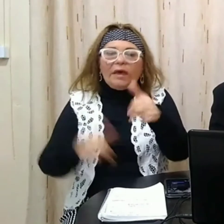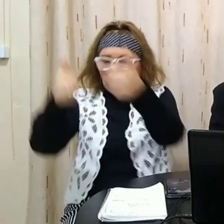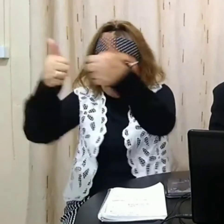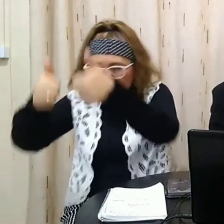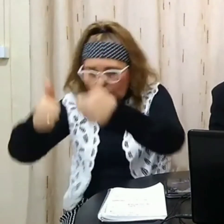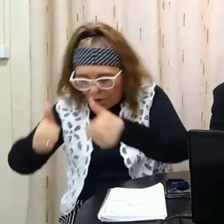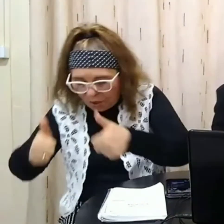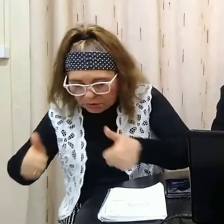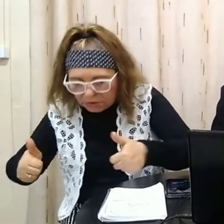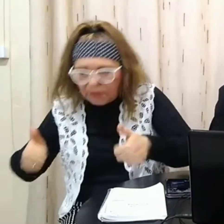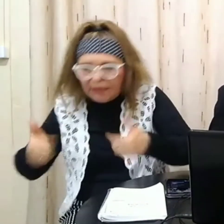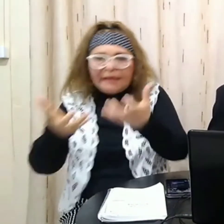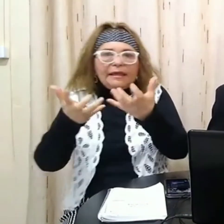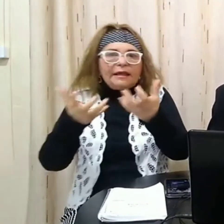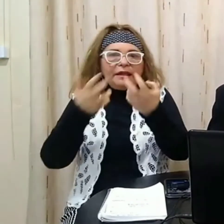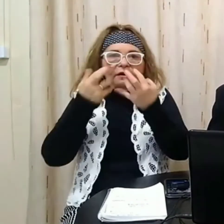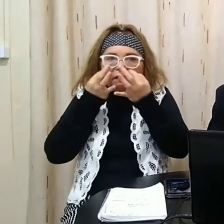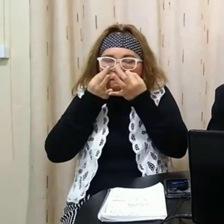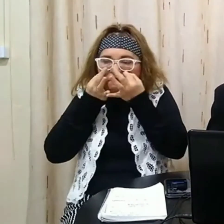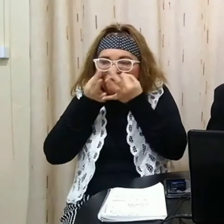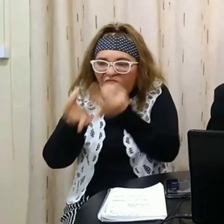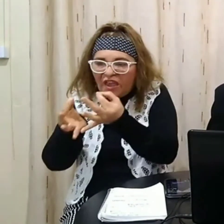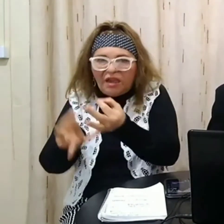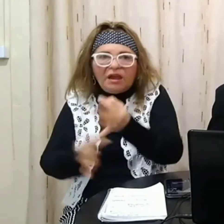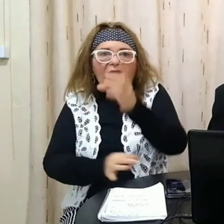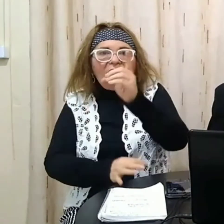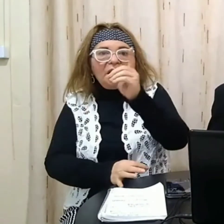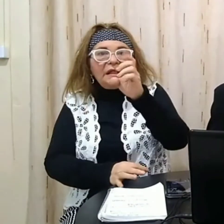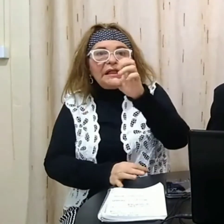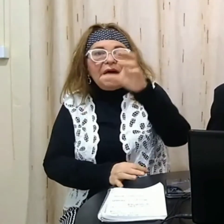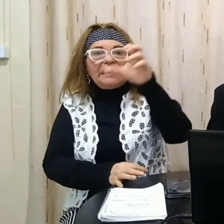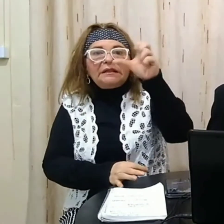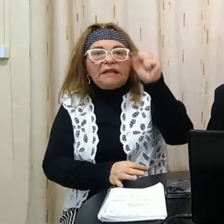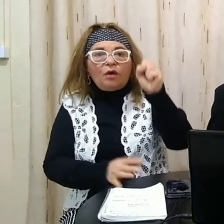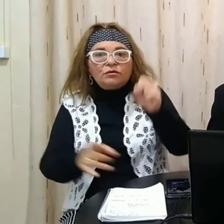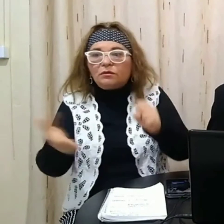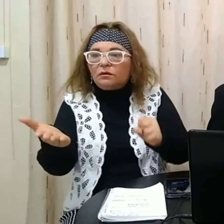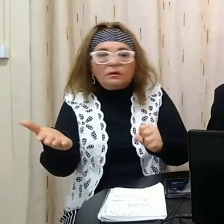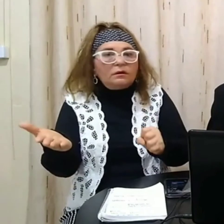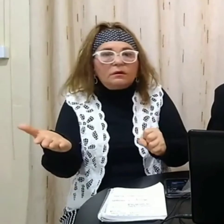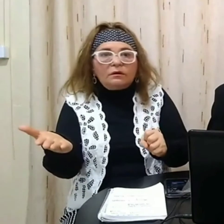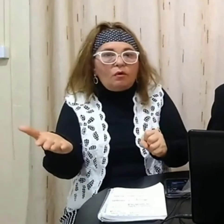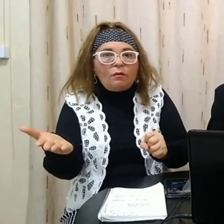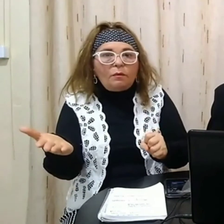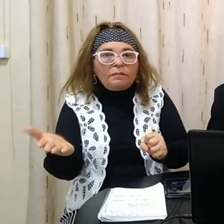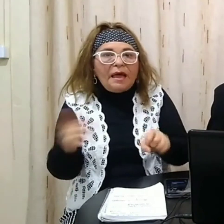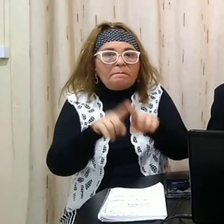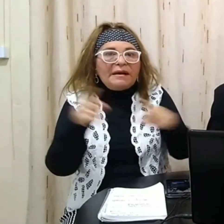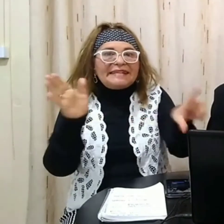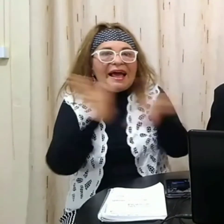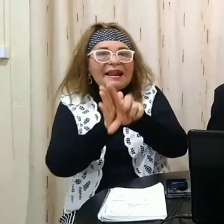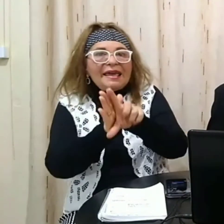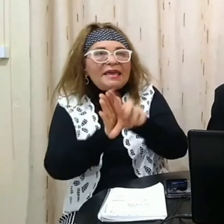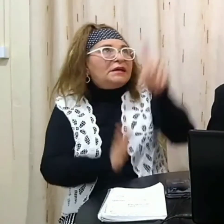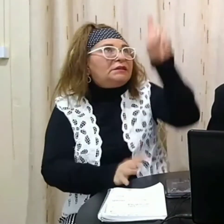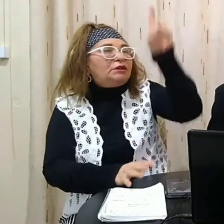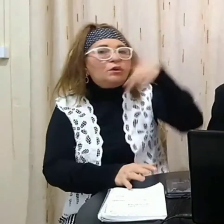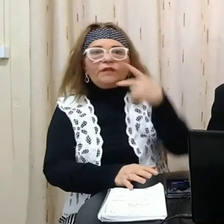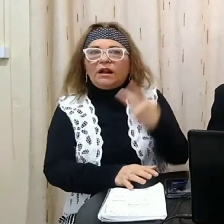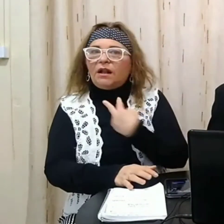Eles queriam um Deus visível, mas Deus, na lei que ele mandou através de Moisés, está dizendo: não terás